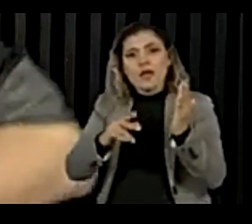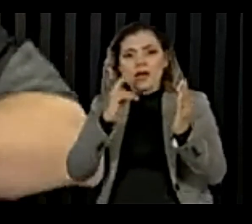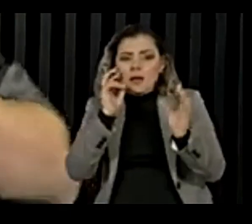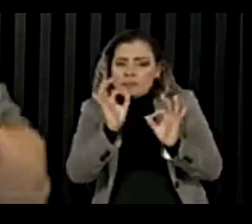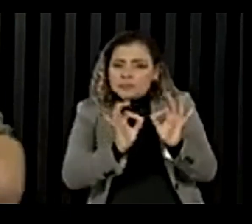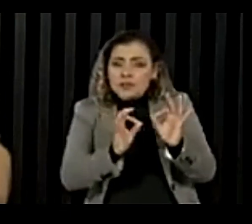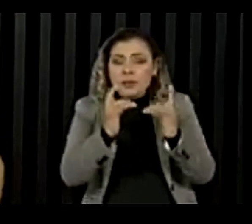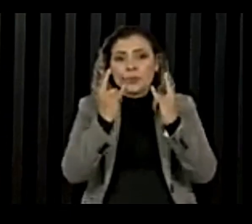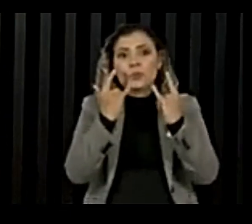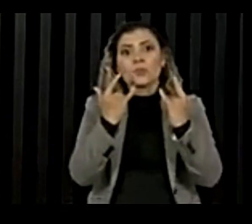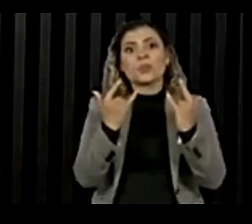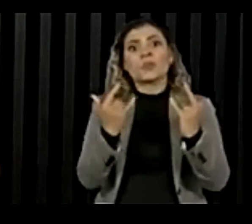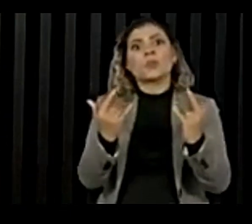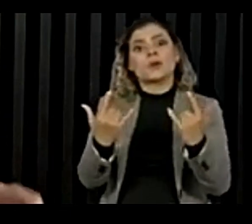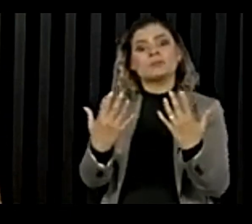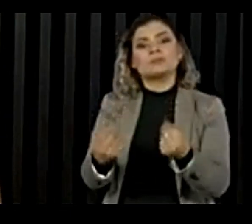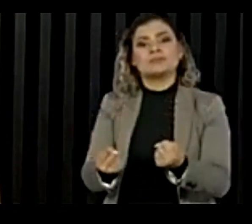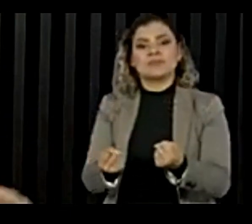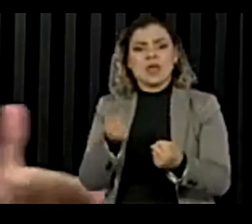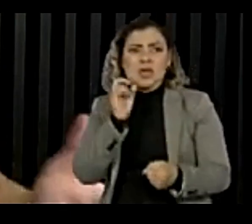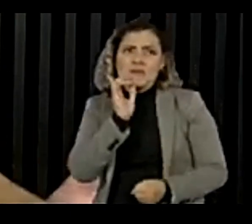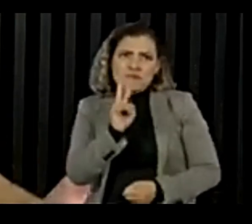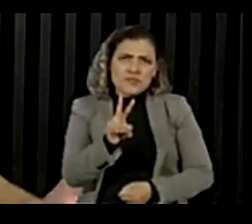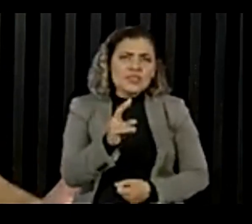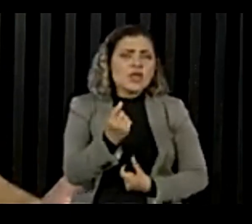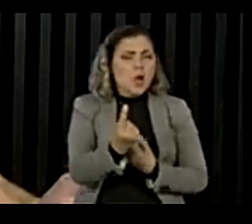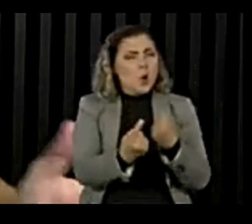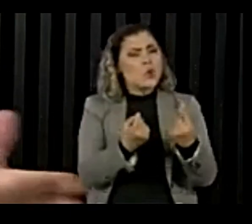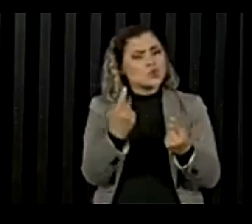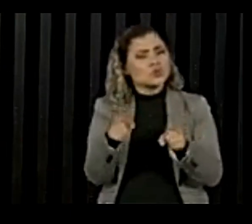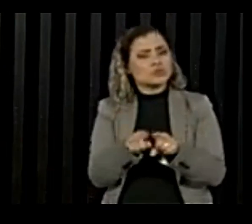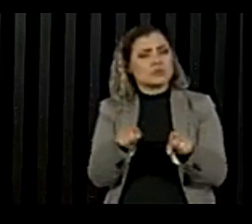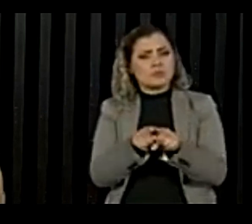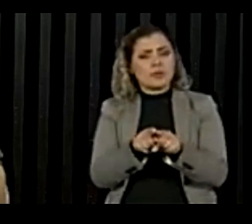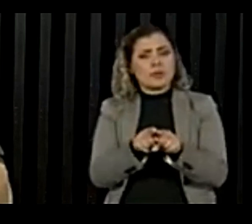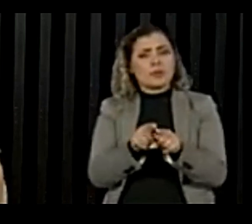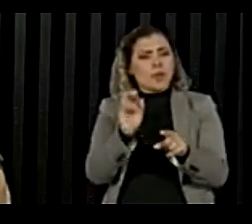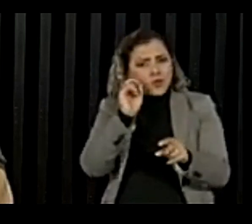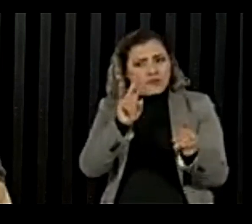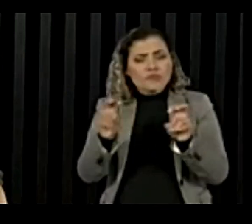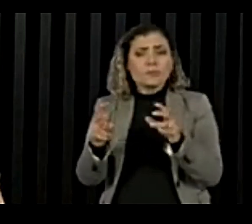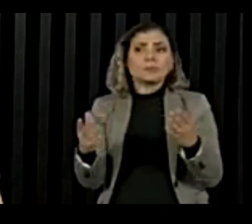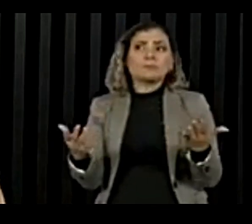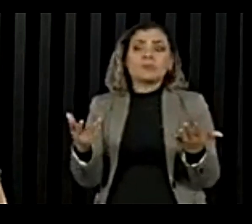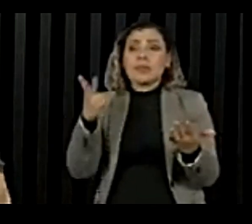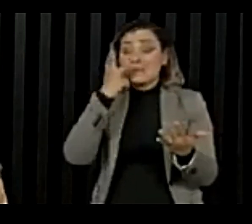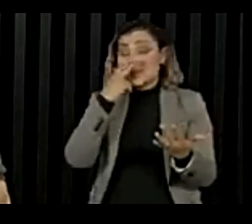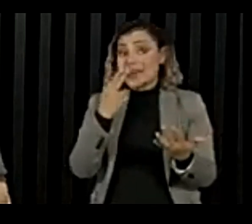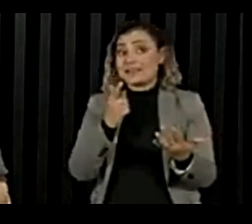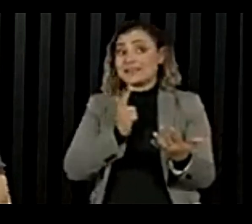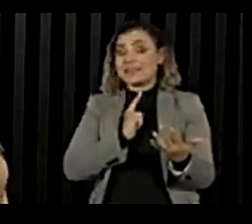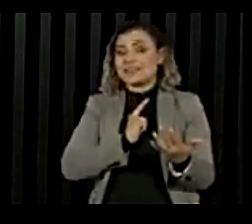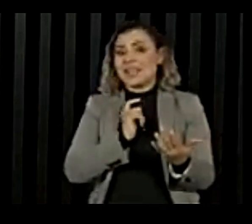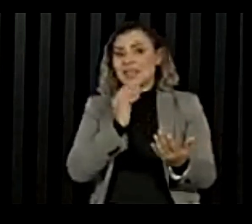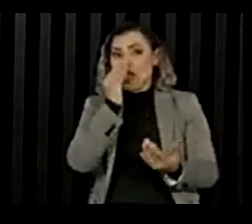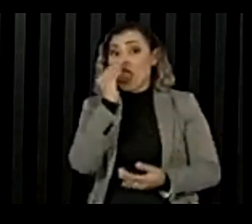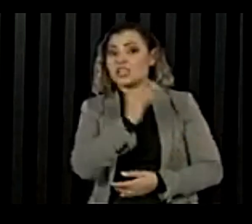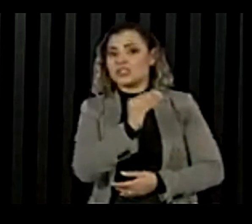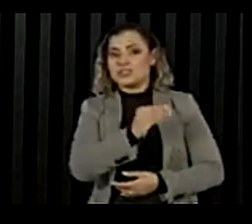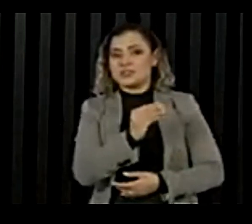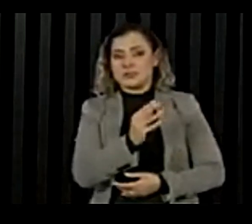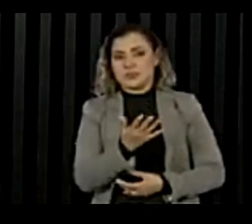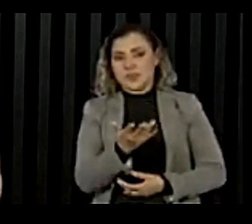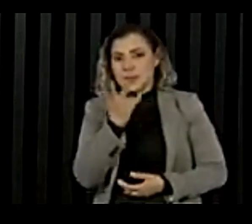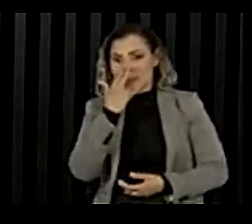Quando você coloca tudo para assinante, como eu tenho visto acontecer em alguns veículos, você acaba causando uma rejeição. E muitas das vezes, exatamente o que você